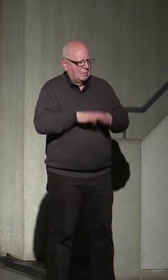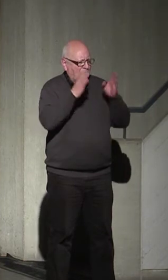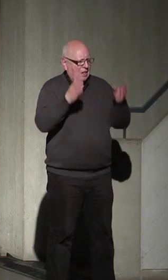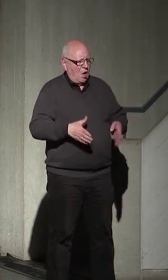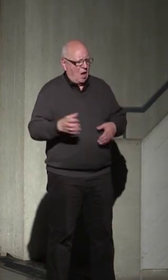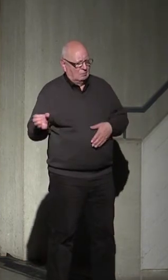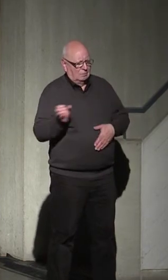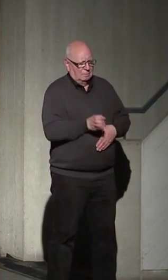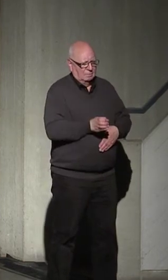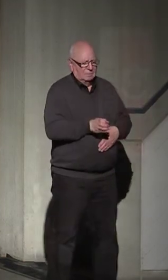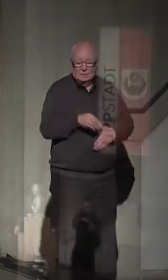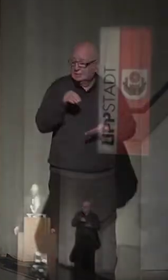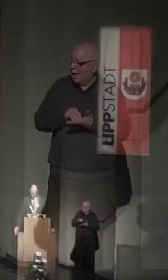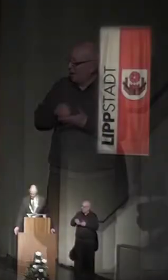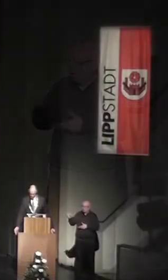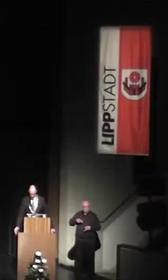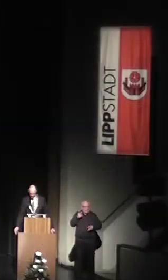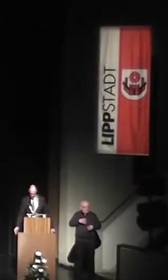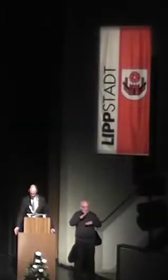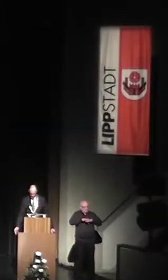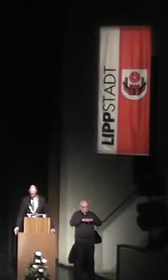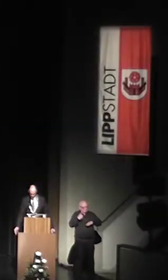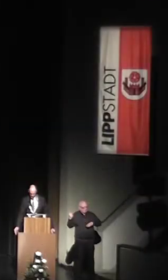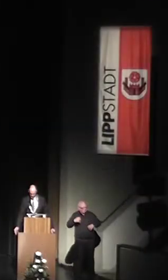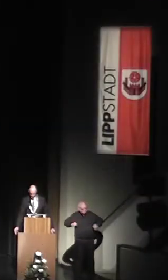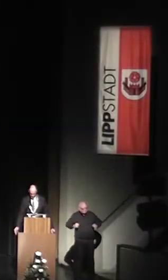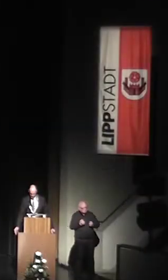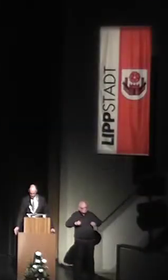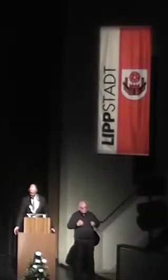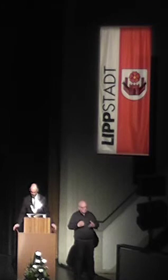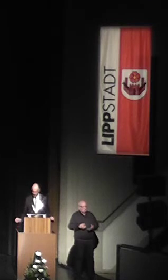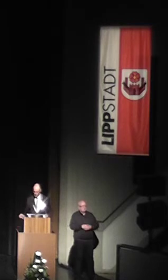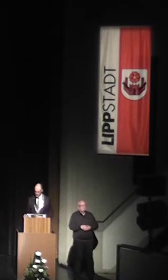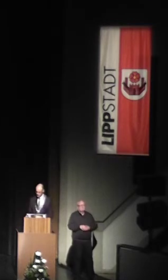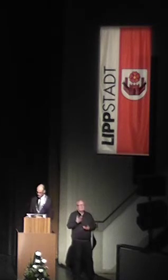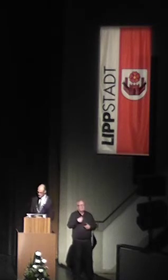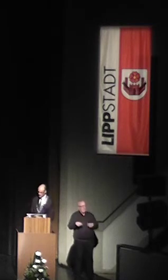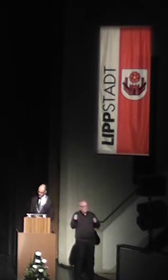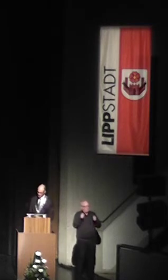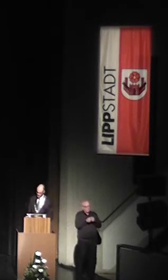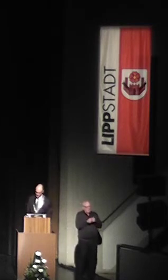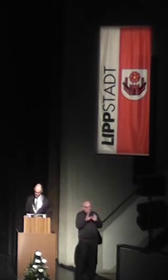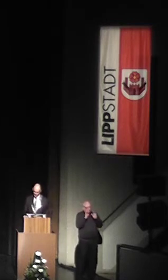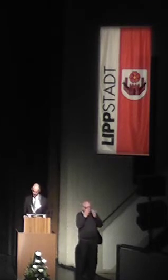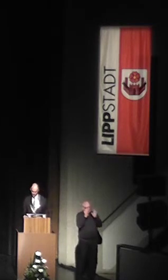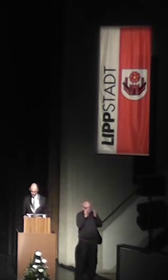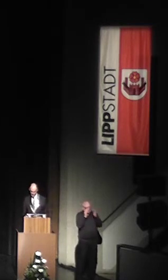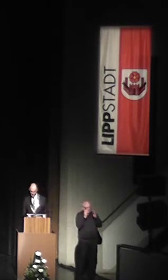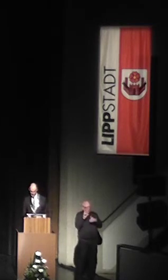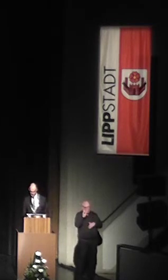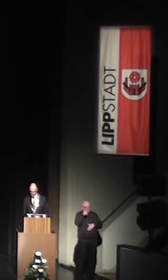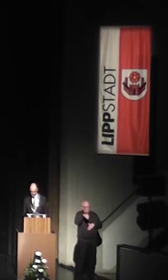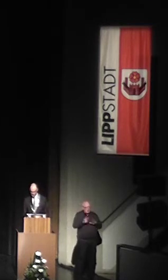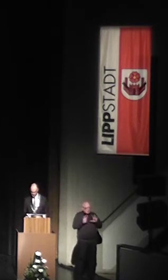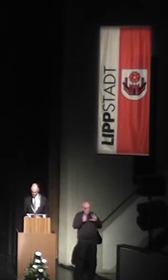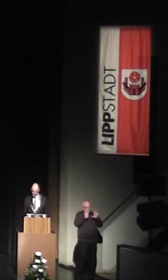Und dabei waren Sie sich natürlich auch nicht zu schade, selbst Hand anzulegen und anzupacken. Ihre Verbundenheit spiegelt sich auch darin wider, dass Sie seit über